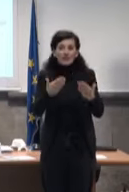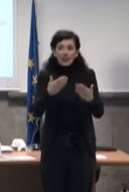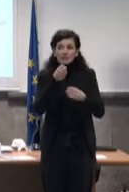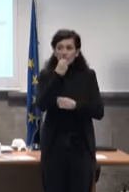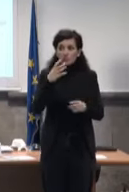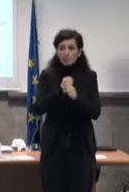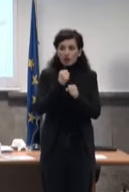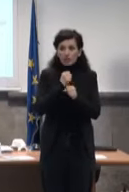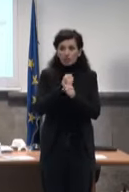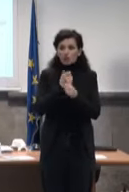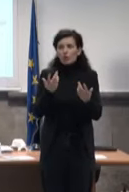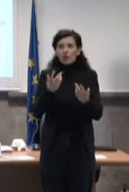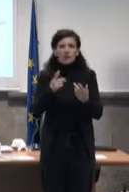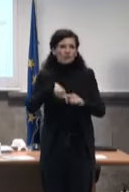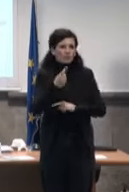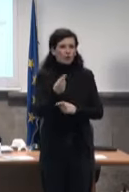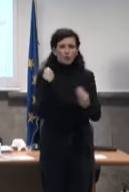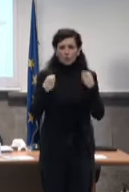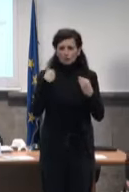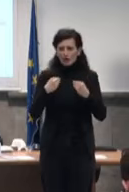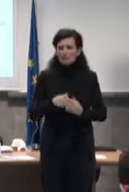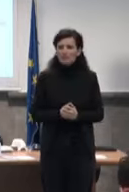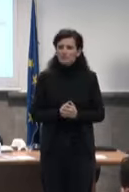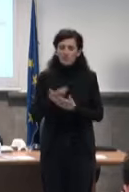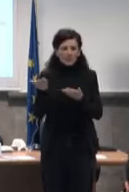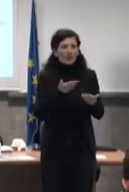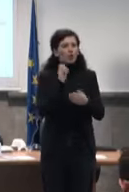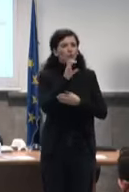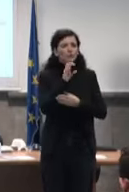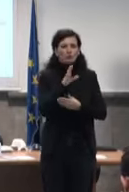ci vediamo dopo noi per le domande prego professore